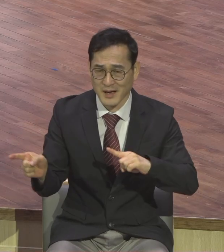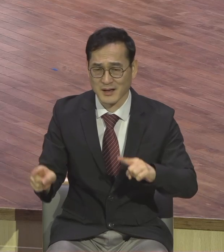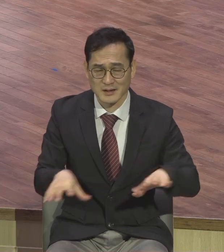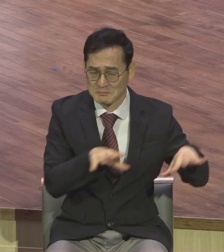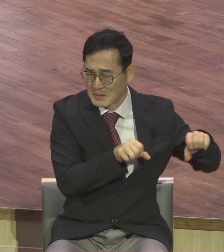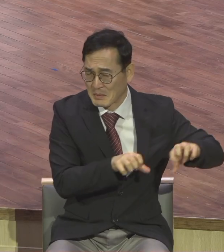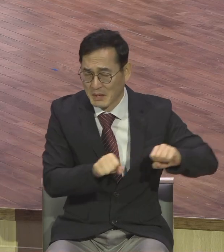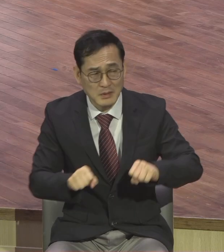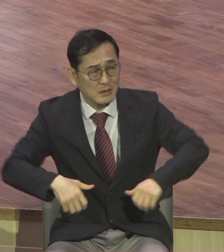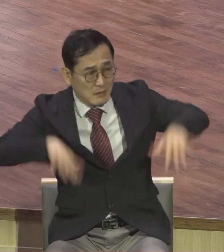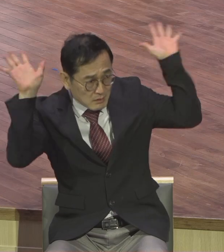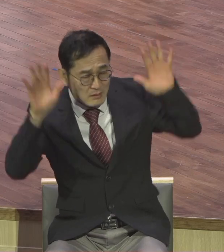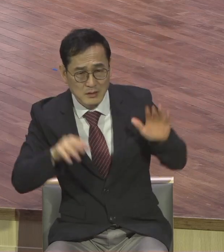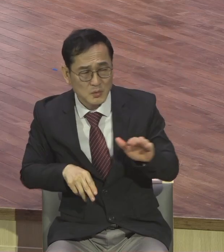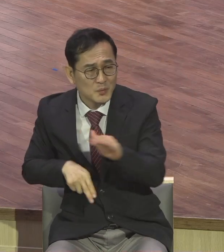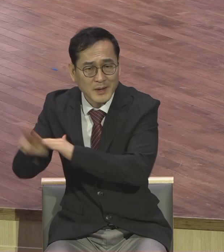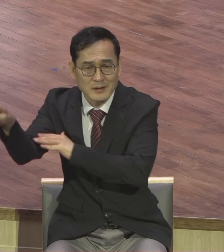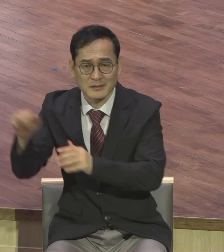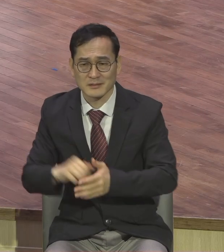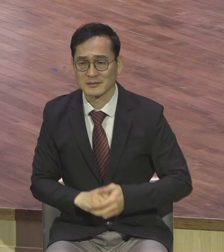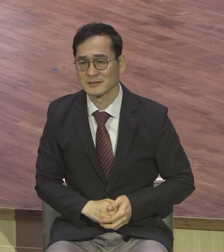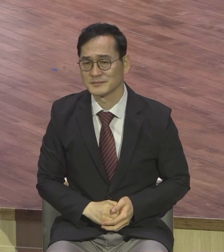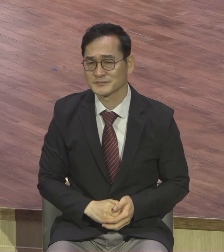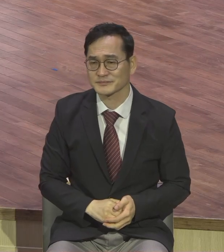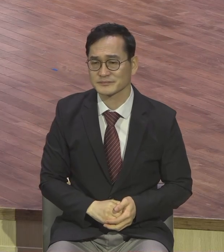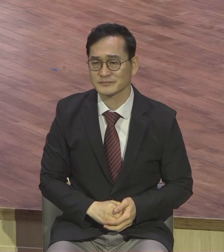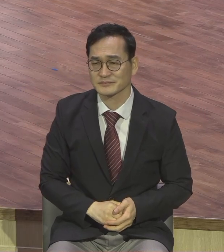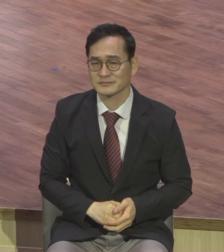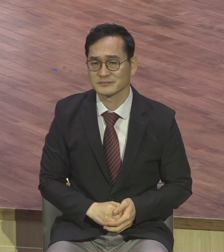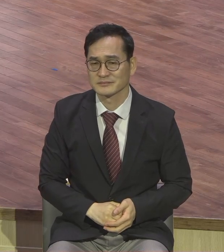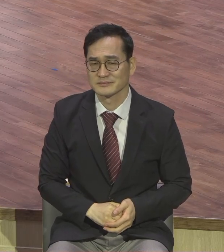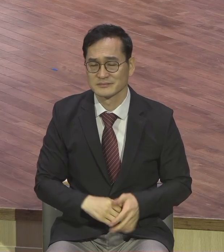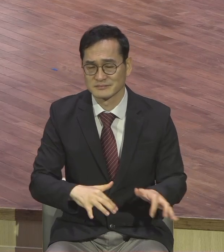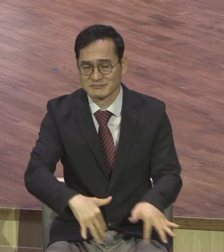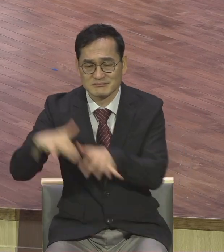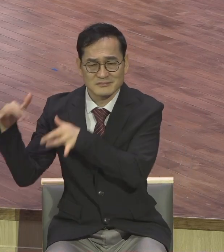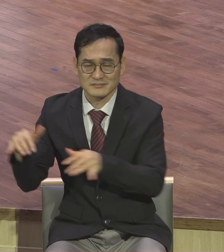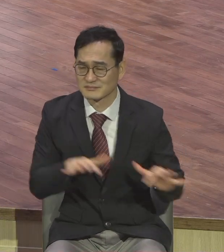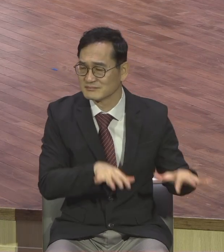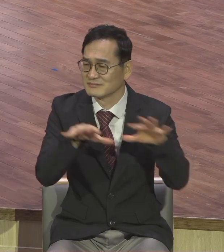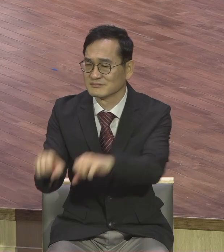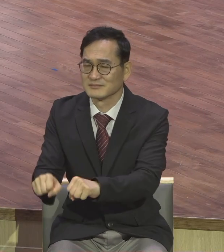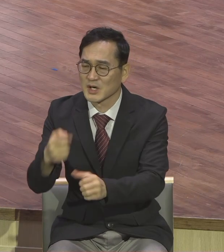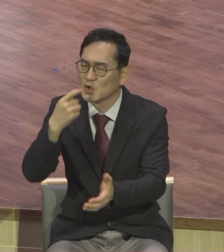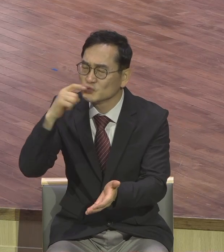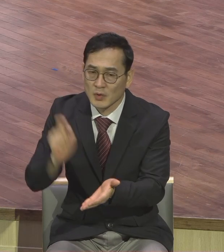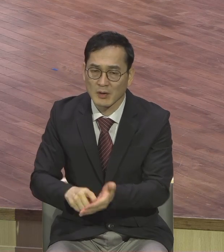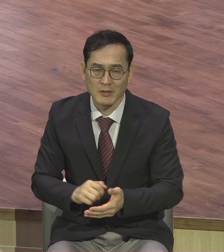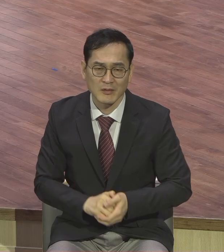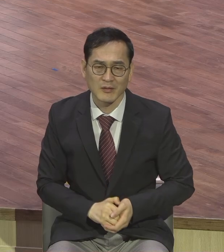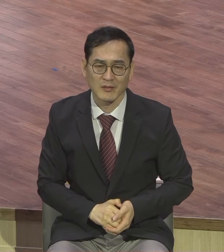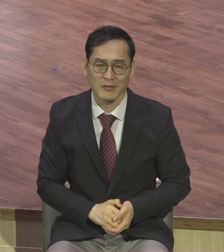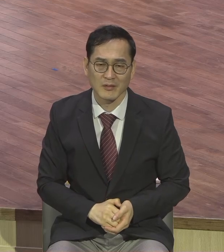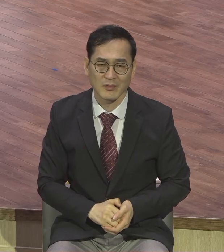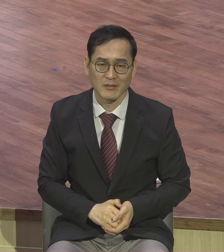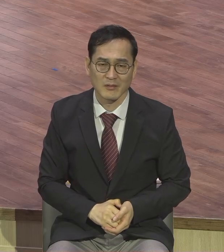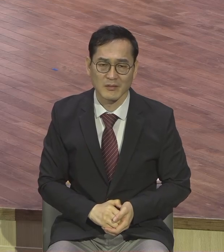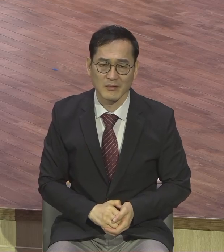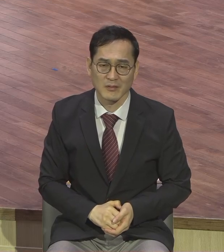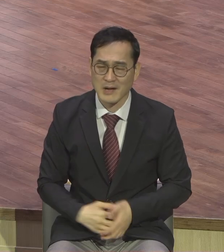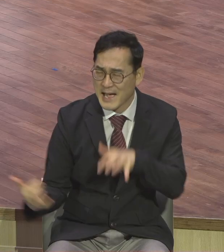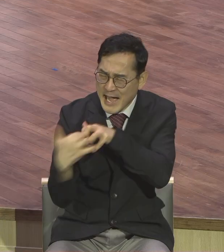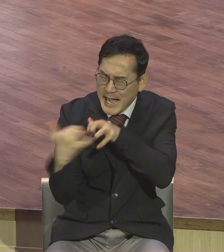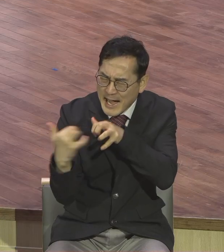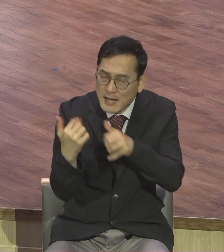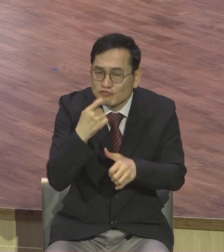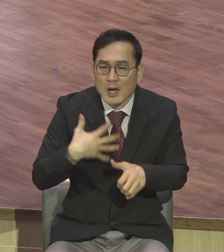뭐 쉽게 뭐 그냥 카불을 자기들도 이렇게 쉽게 탈레반들 이야기입니다. 쉽게 수도를 점령할 줄